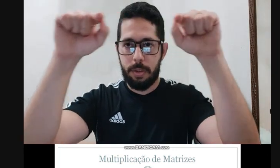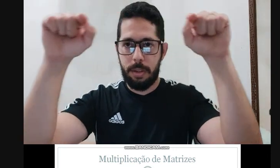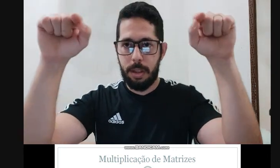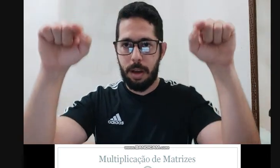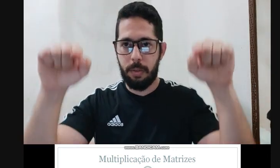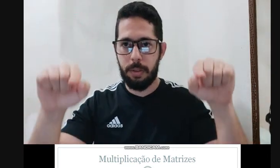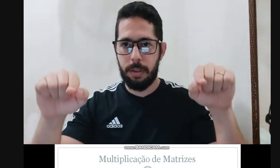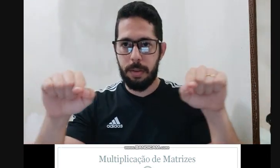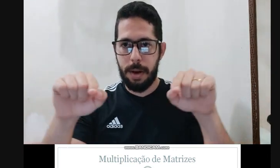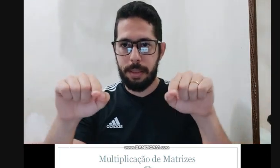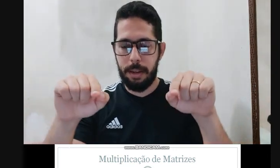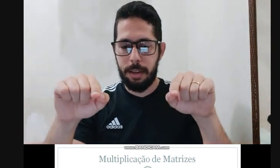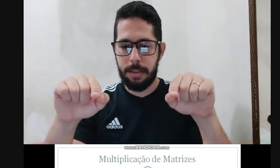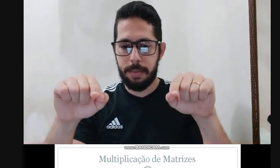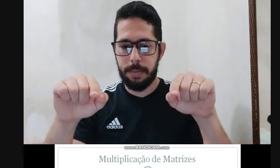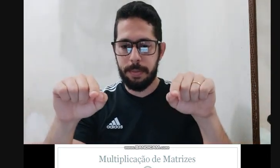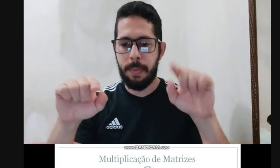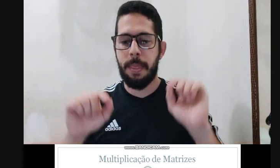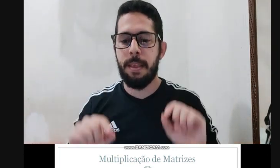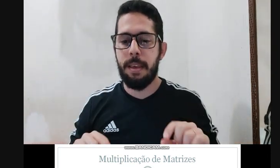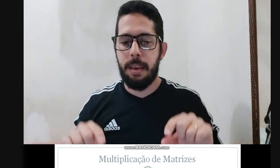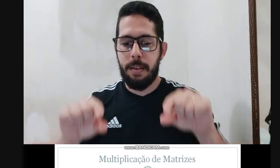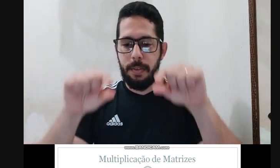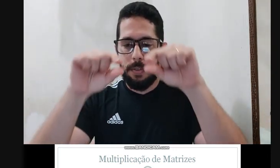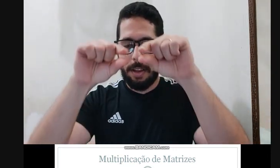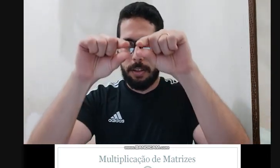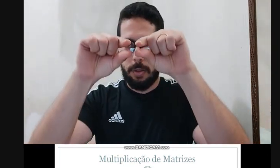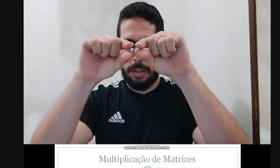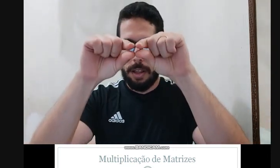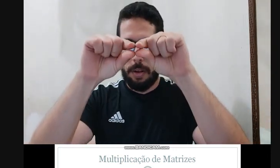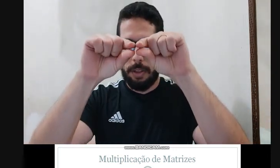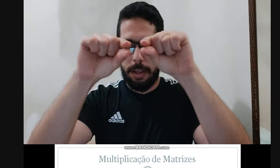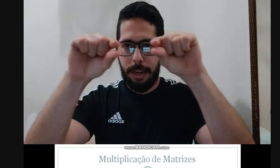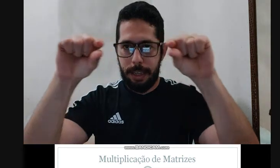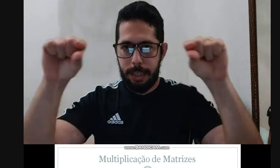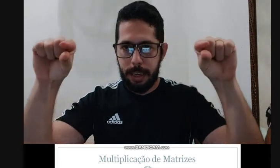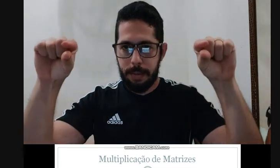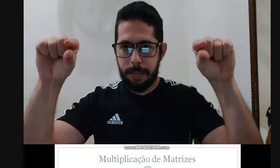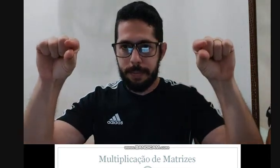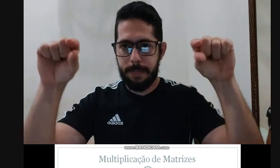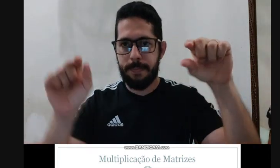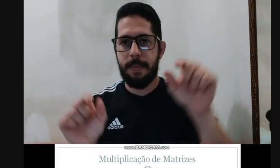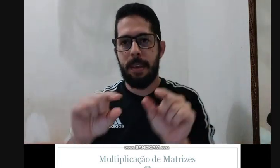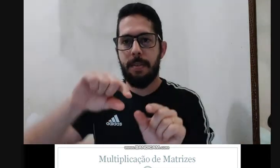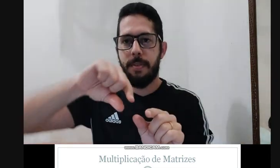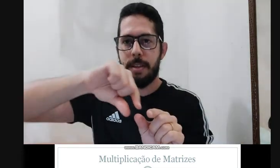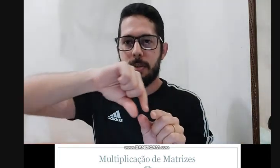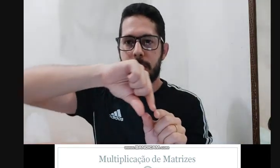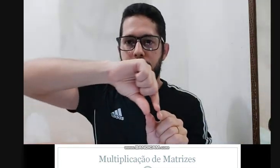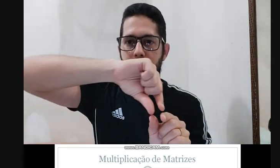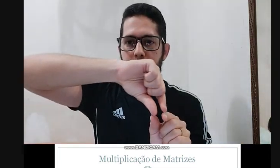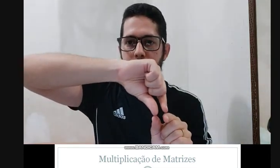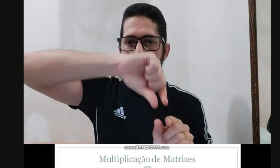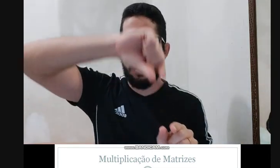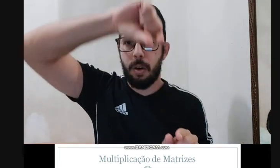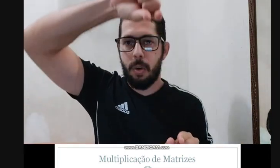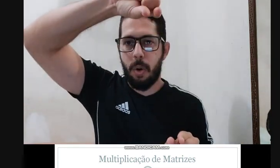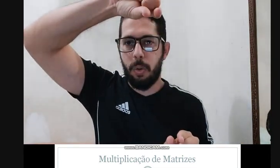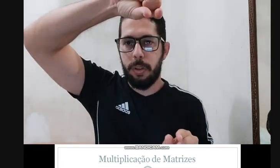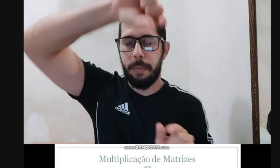fazer o sinal de matriz, vai fazer o sinal de linha e vai fazer o sinal